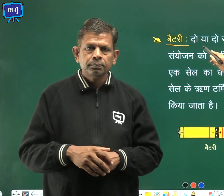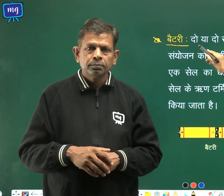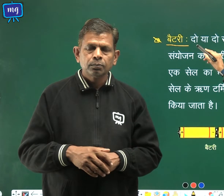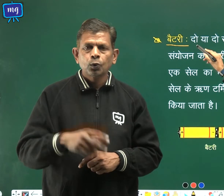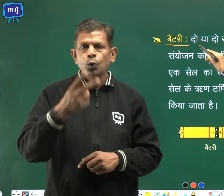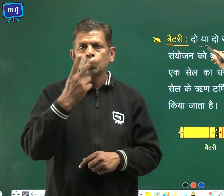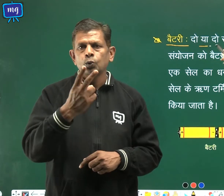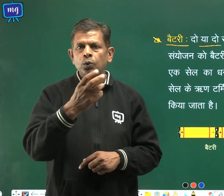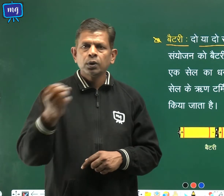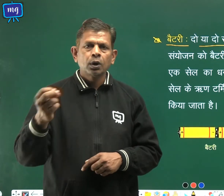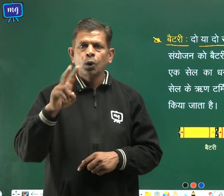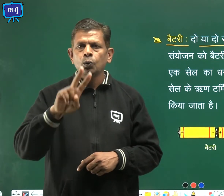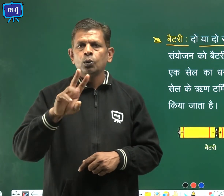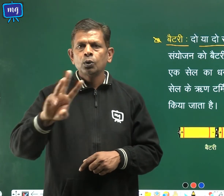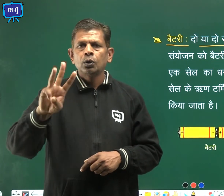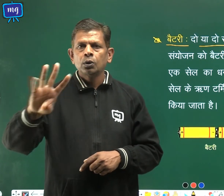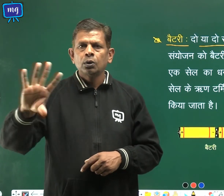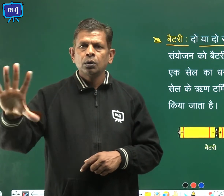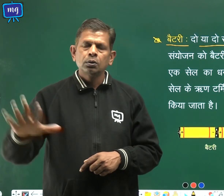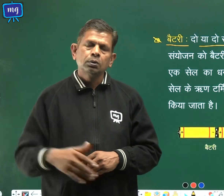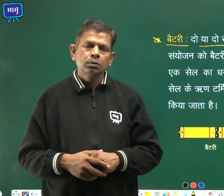दो या दो से अधिक